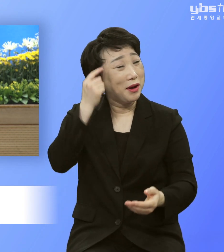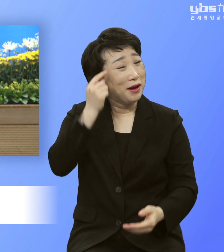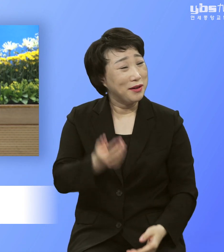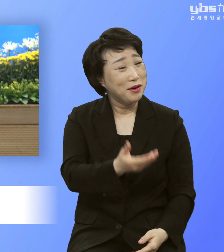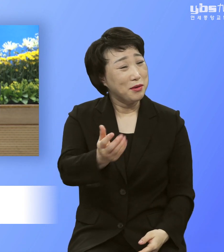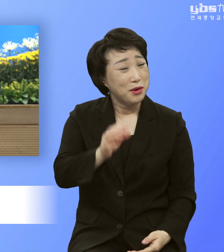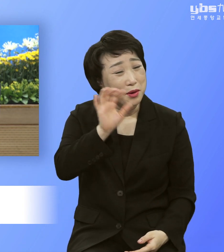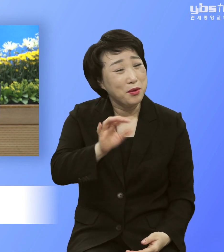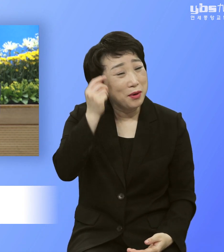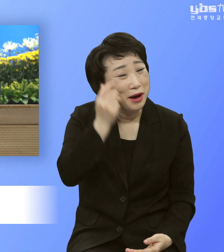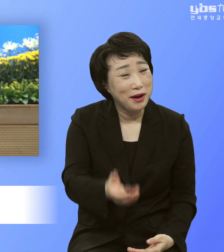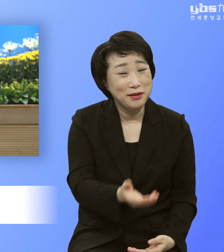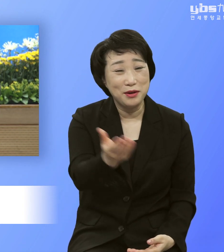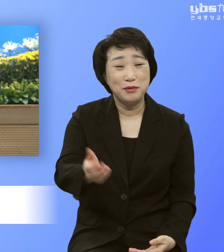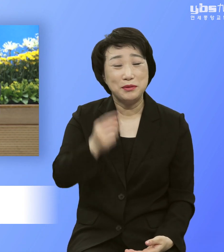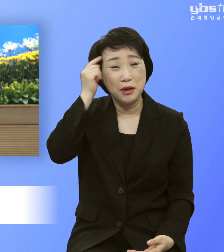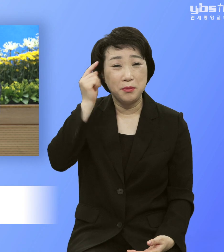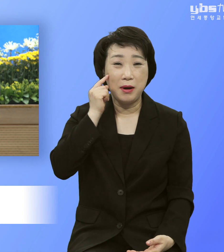우리 잘 들어야 돼.